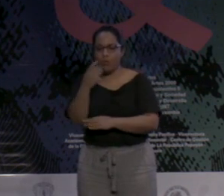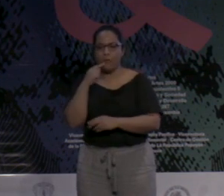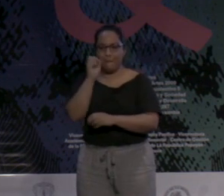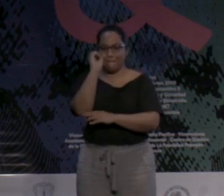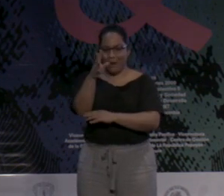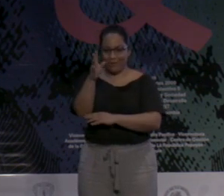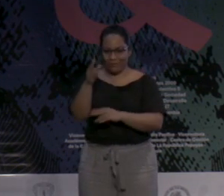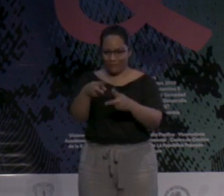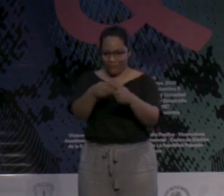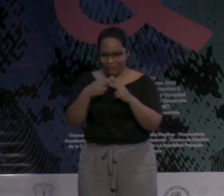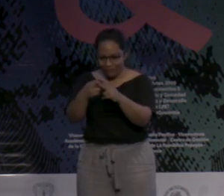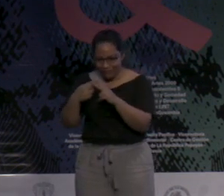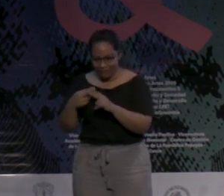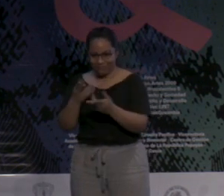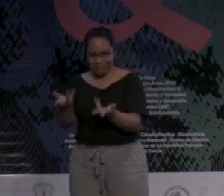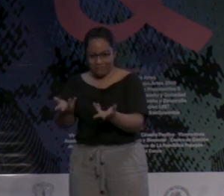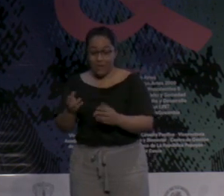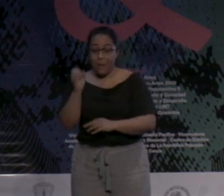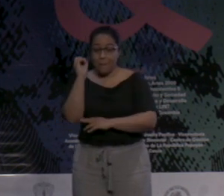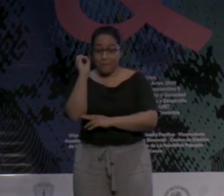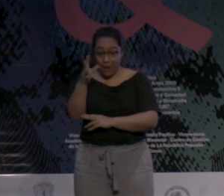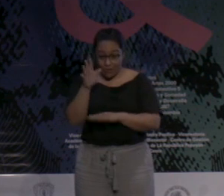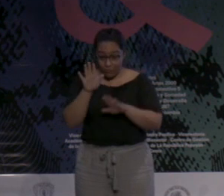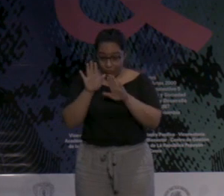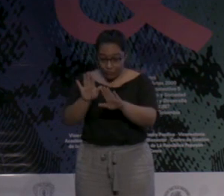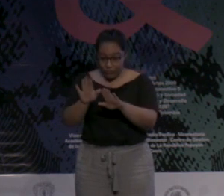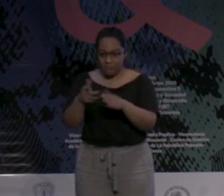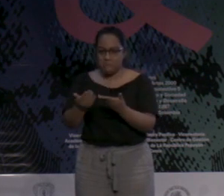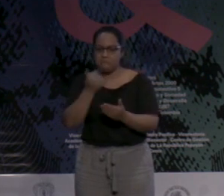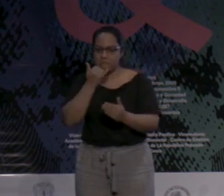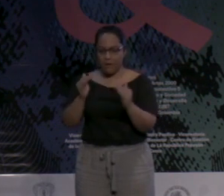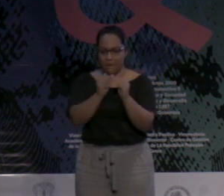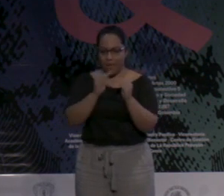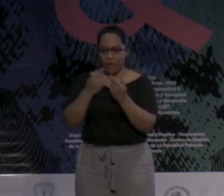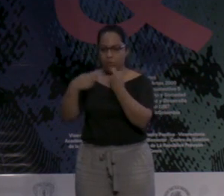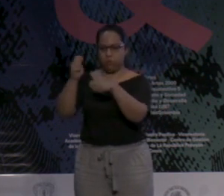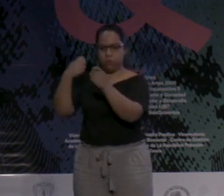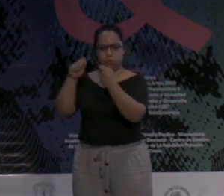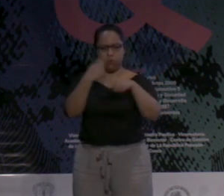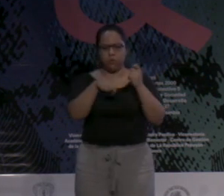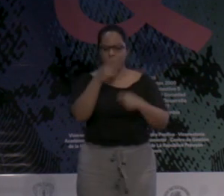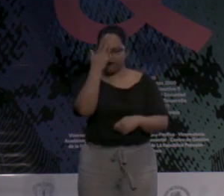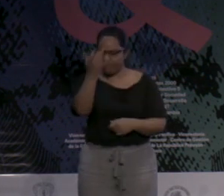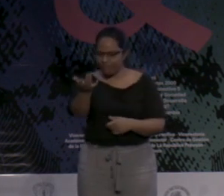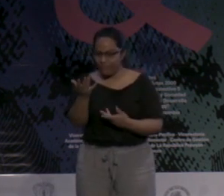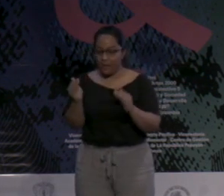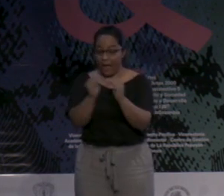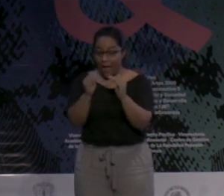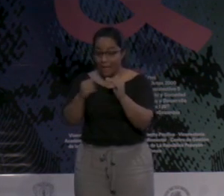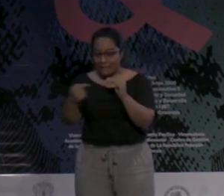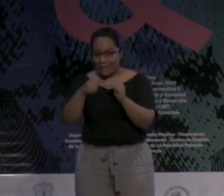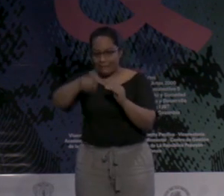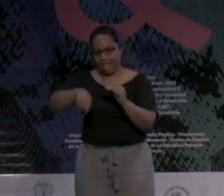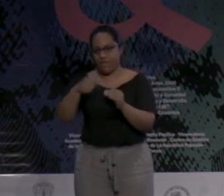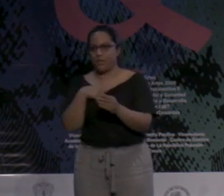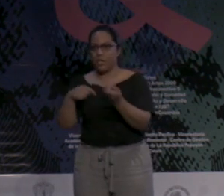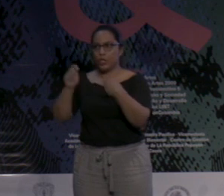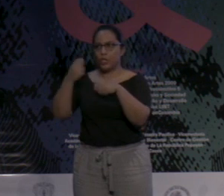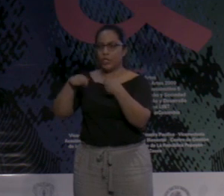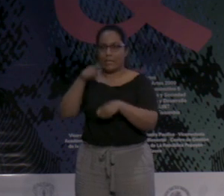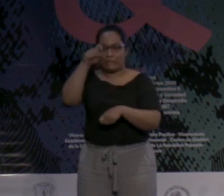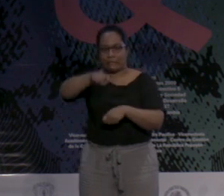multibanca. El sistema multibanca convirtió la vivienda en una mercancía paradójica, porque entonces la vivienda debe entrar al mercado